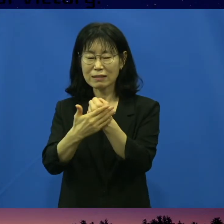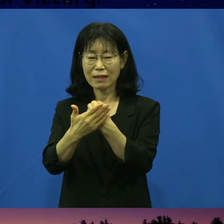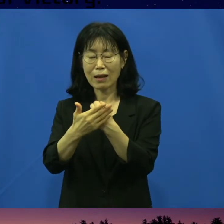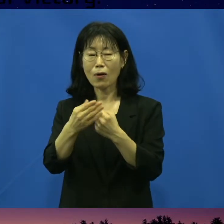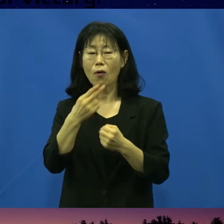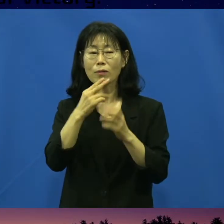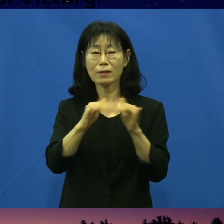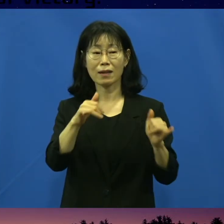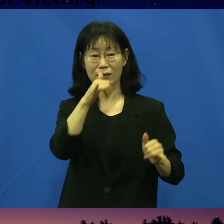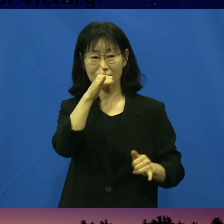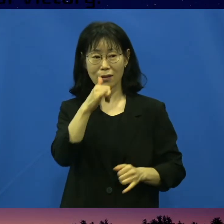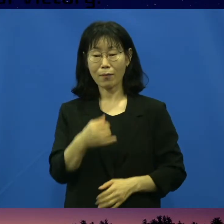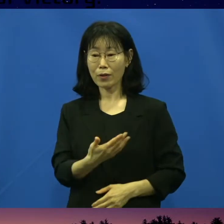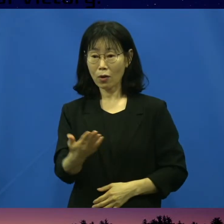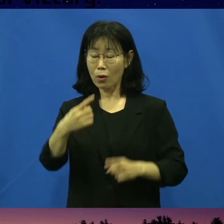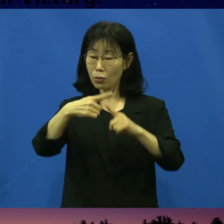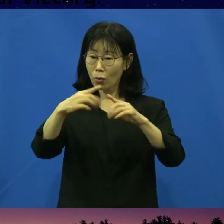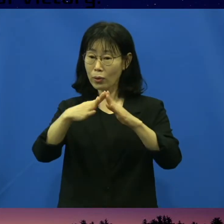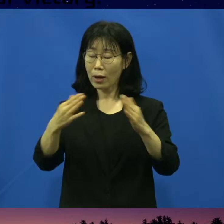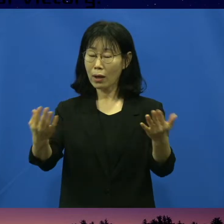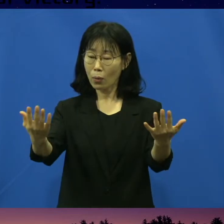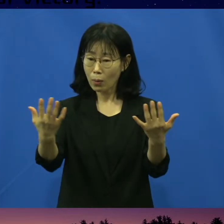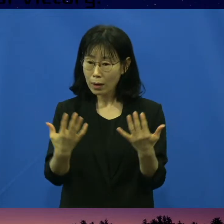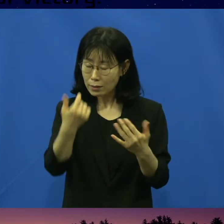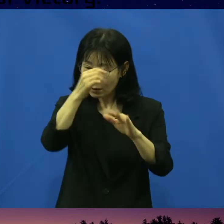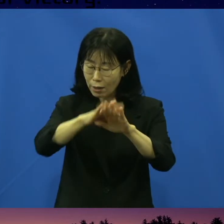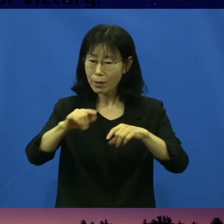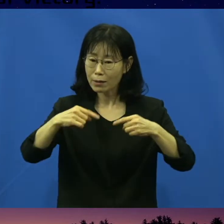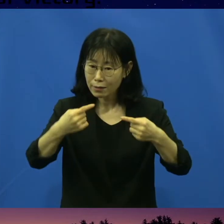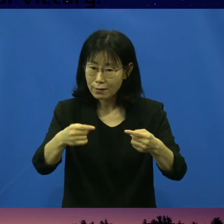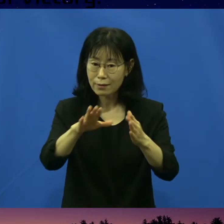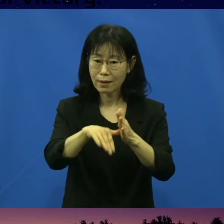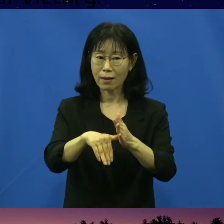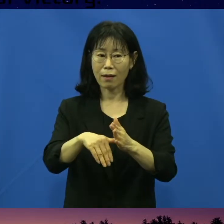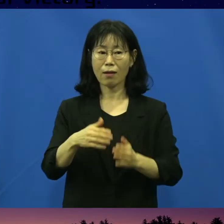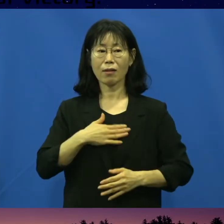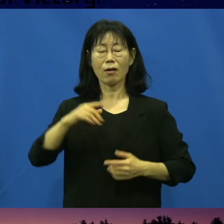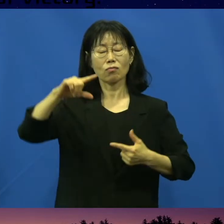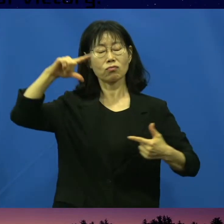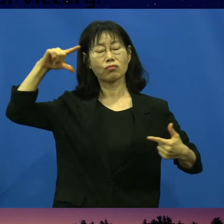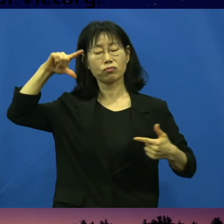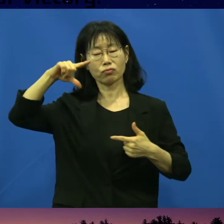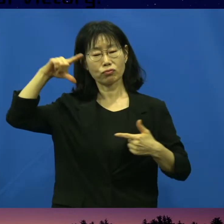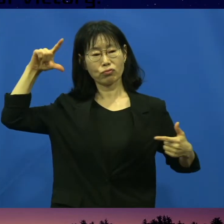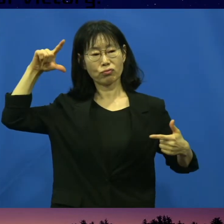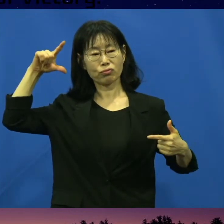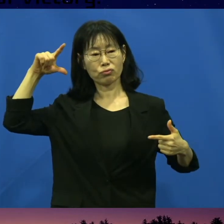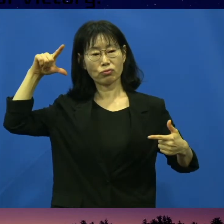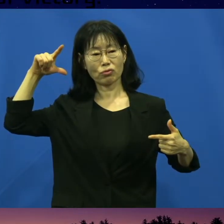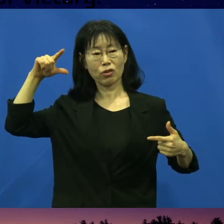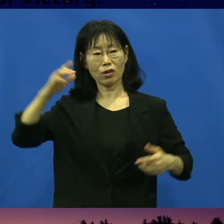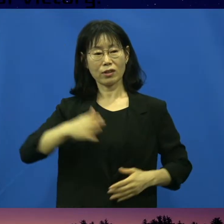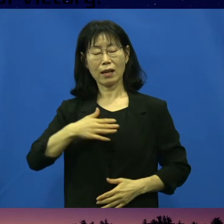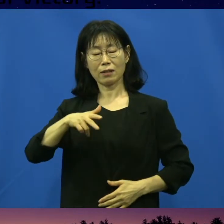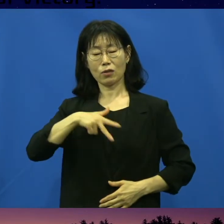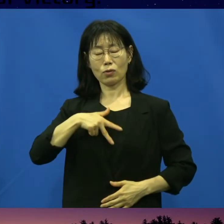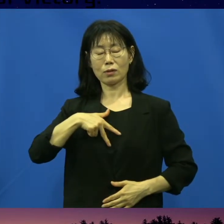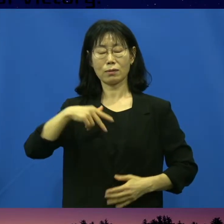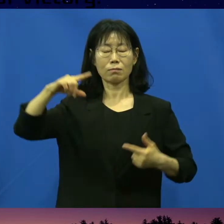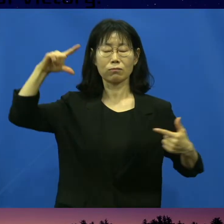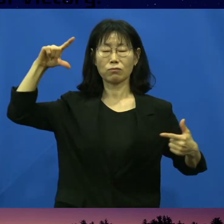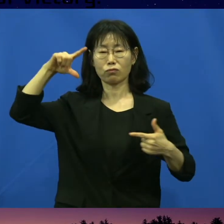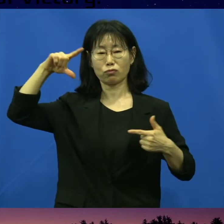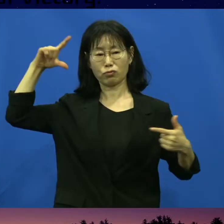자기의 존재를 알리려고 하는 사람들이 있어요. 네. 교회로 오면 그냥 뭐 자기가 사회에서 어떤 위치에